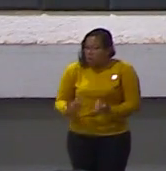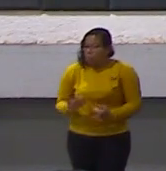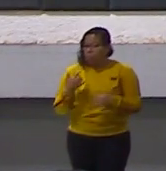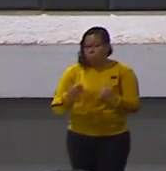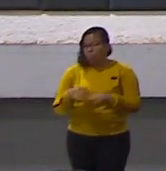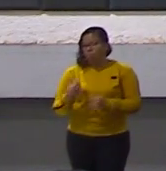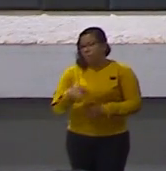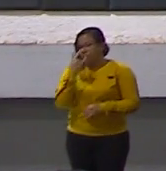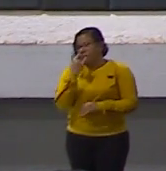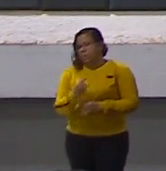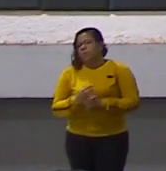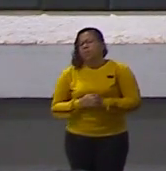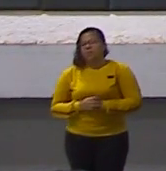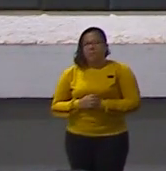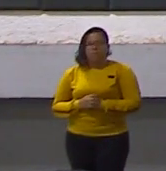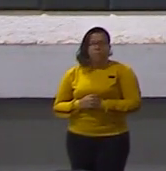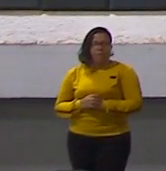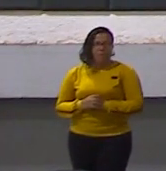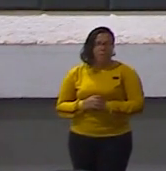cual